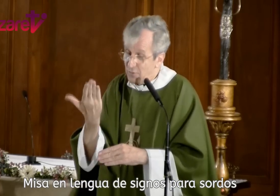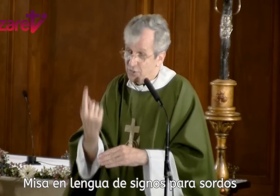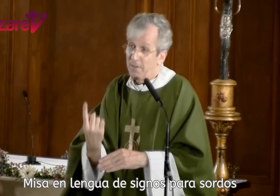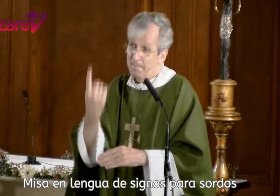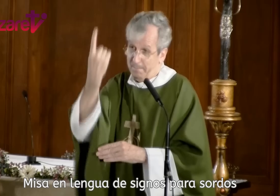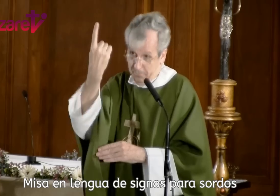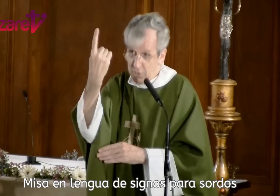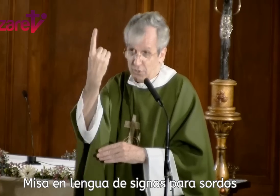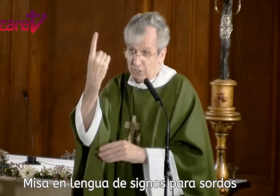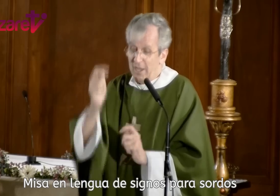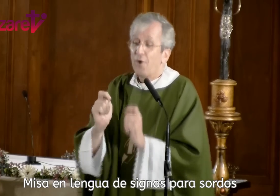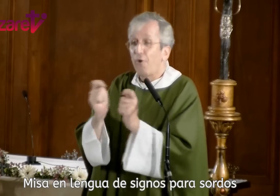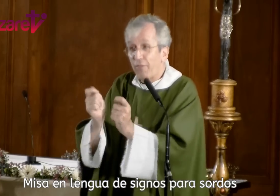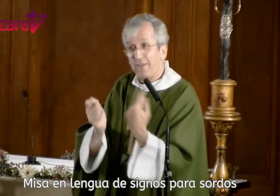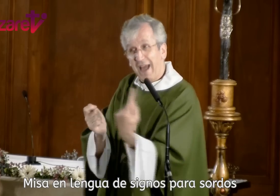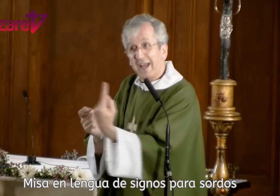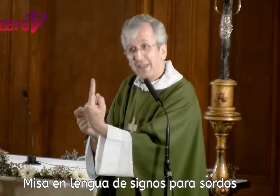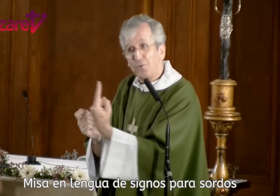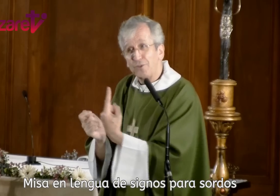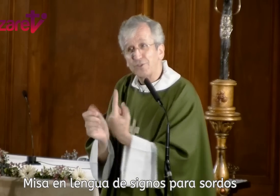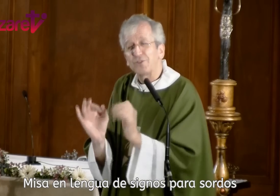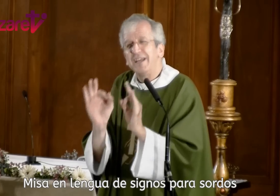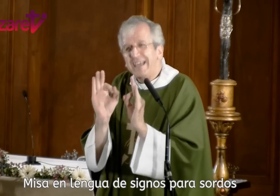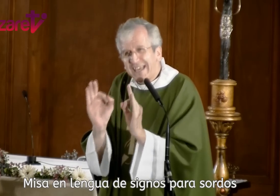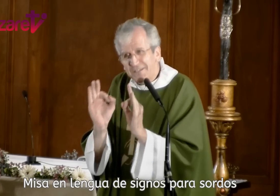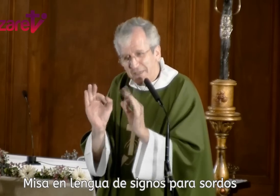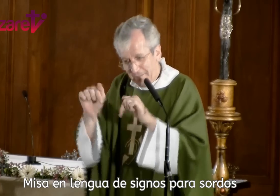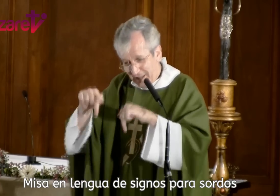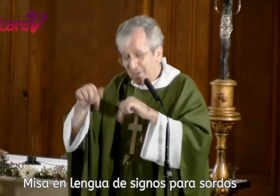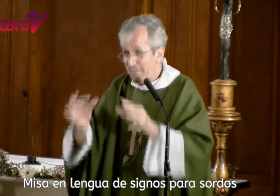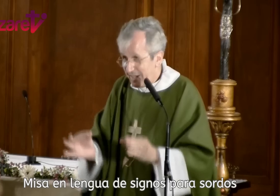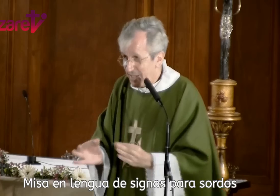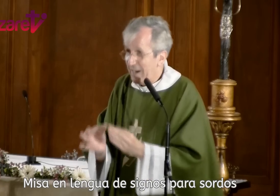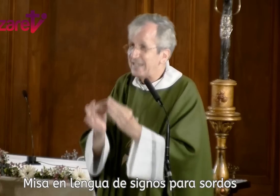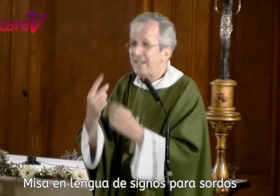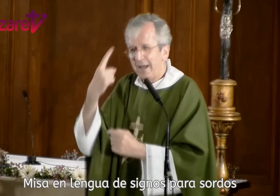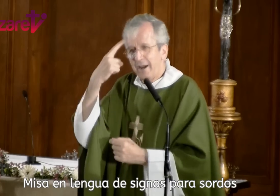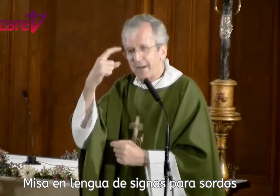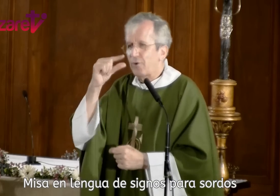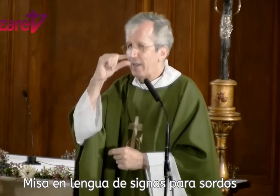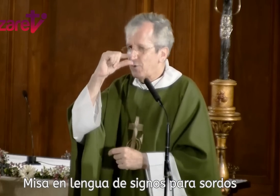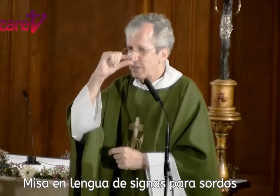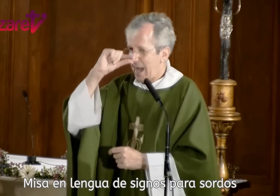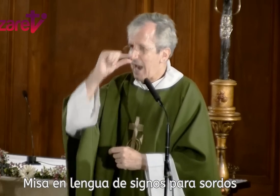pedimos Dios conceda a cada uno de nosotros, y que especialmente hoy también en esta Eucaristía recordamos a